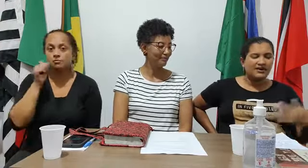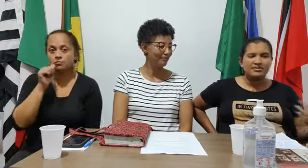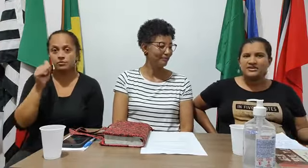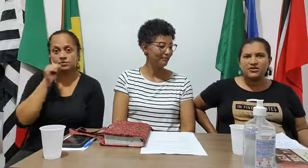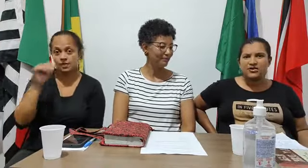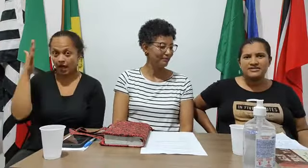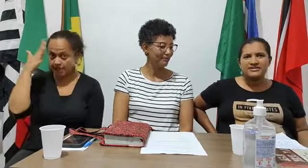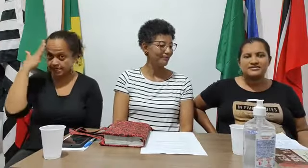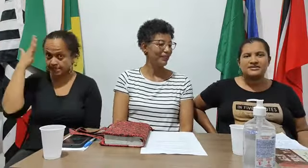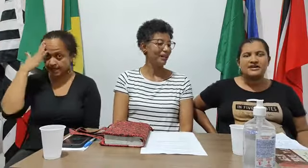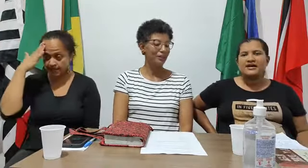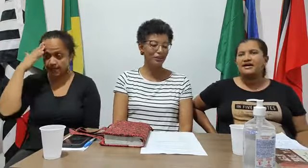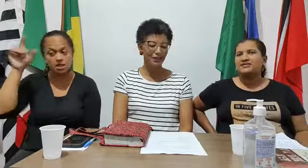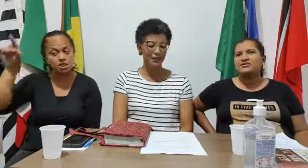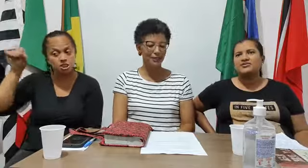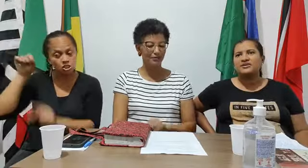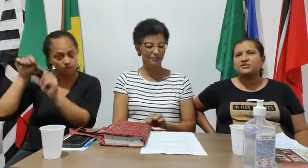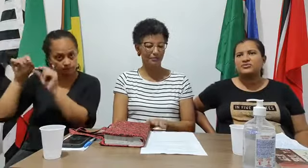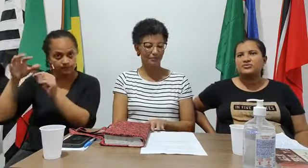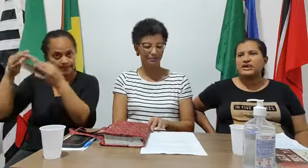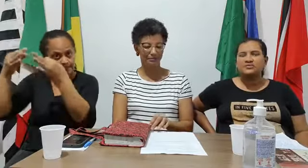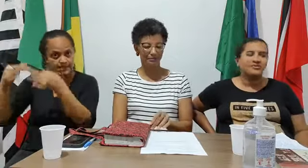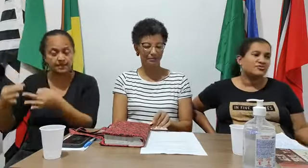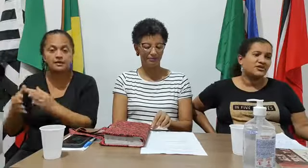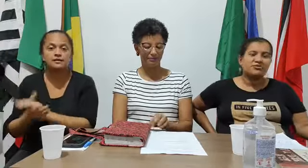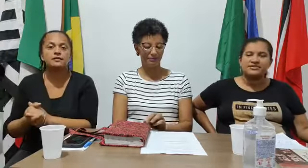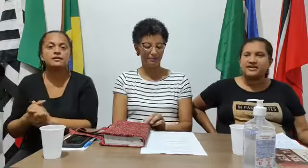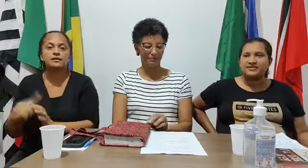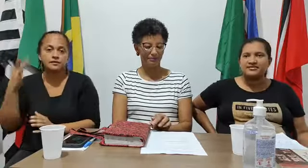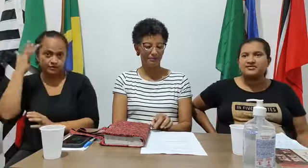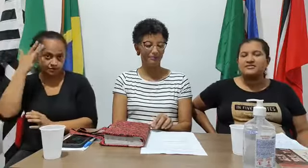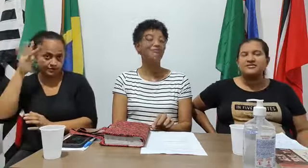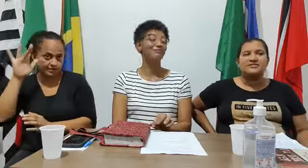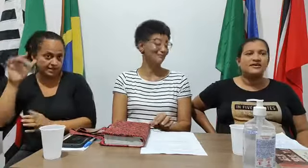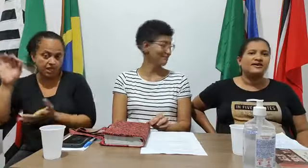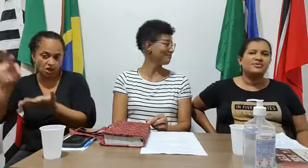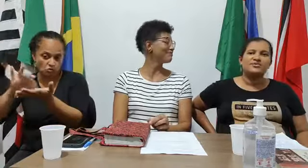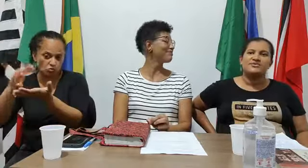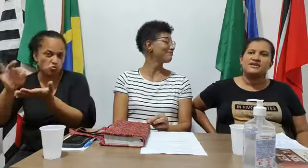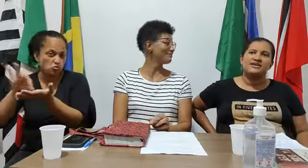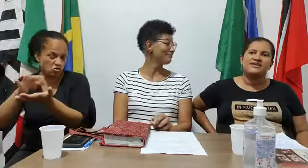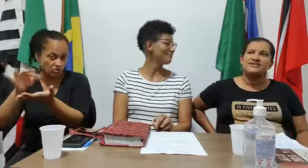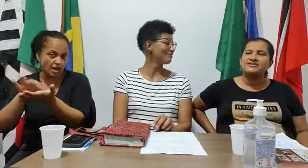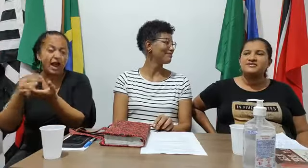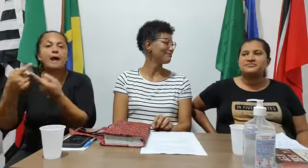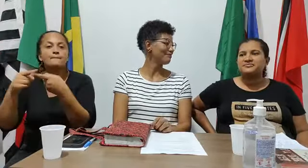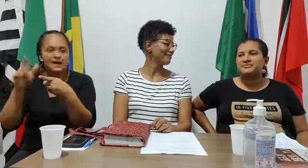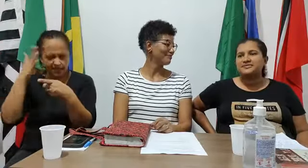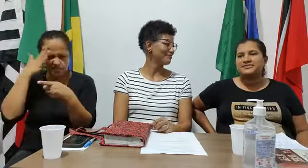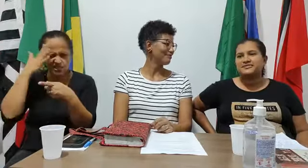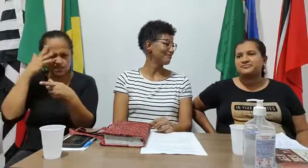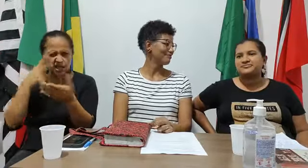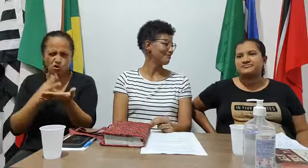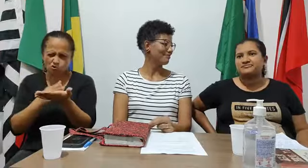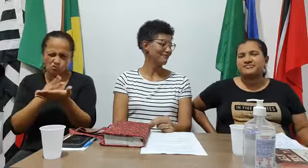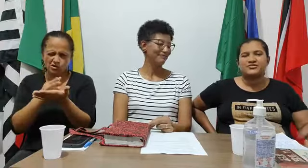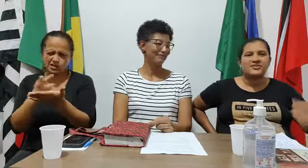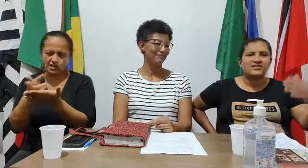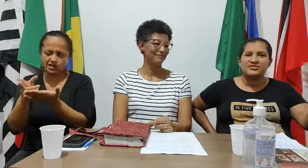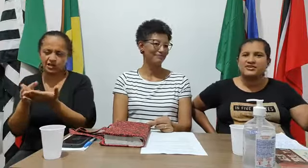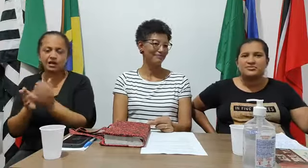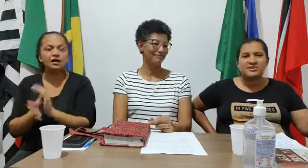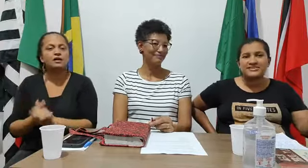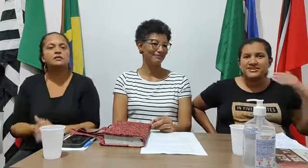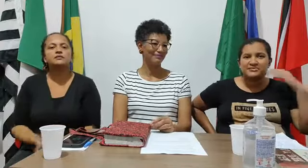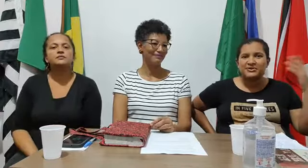sábia, ela é habilidosa. Eu não sei costurar, mas eu sei recortar. Eu não sei...